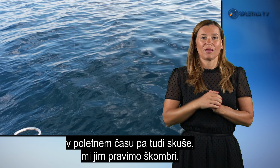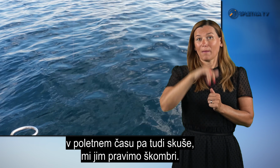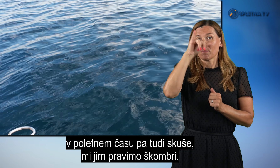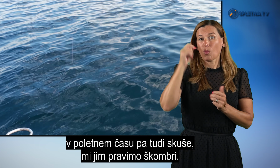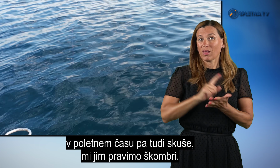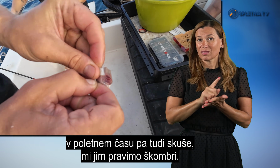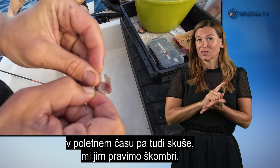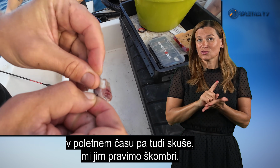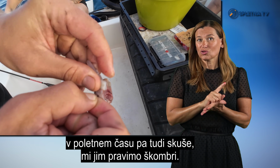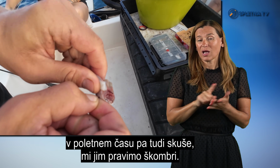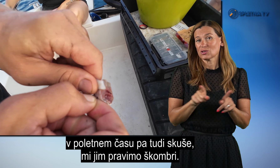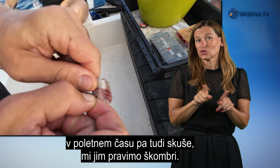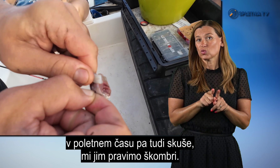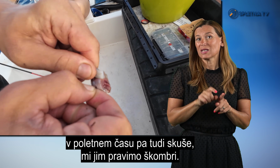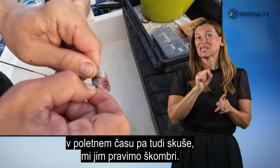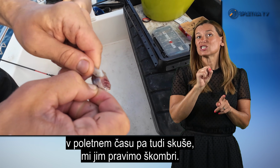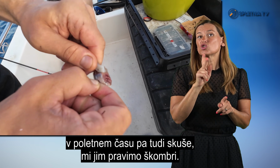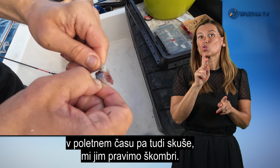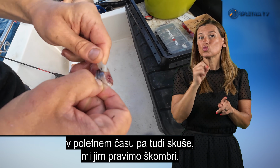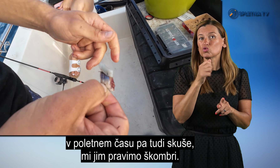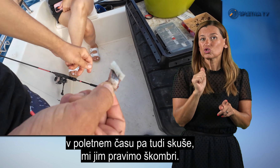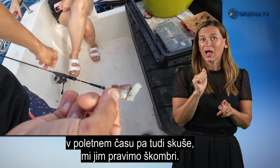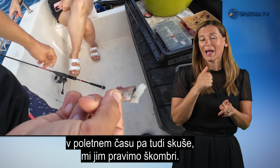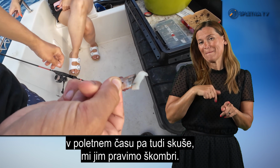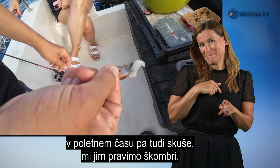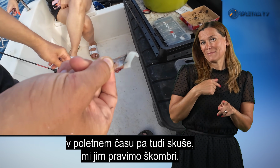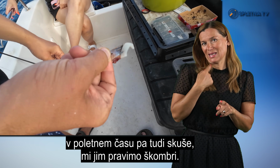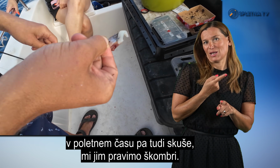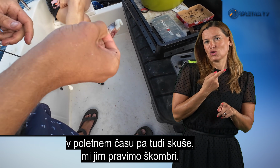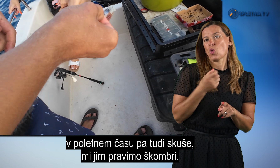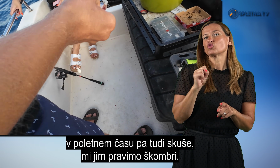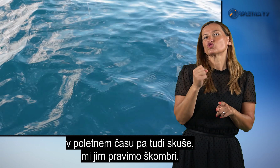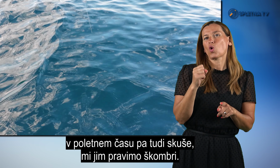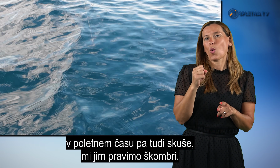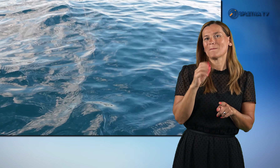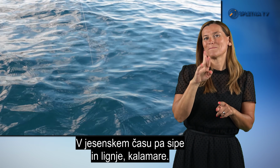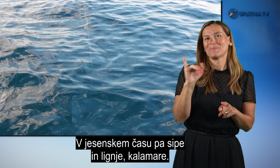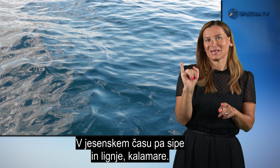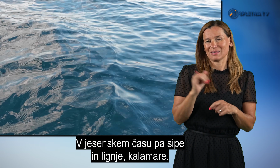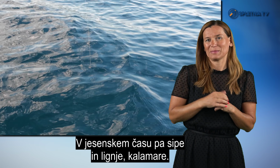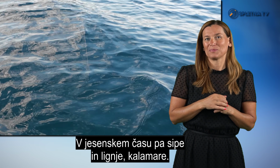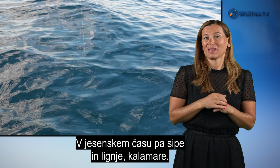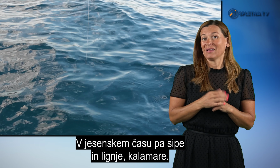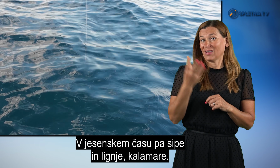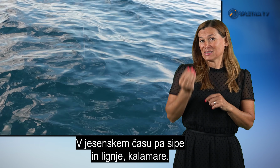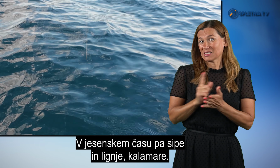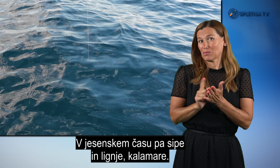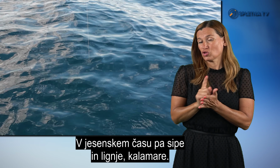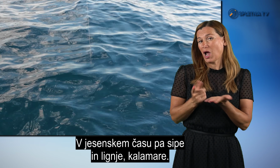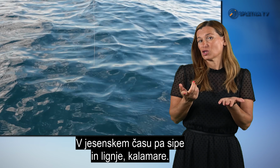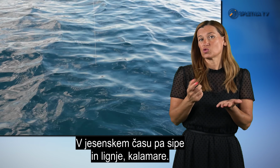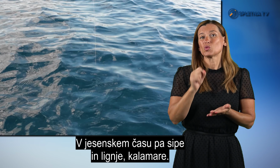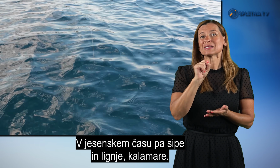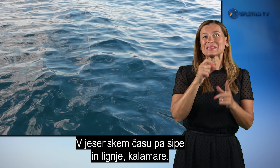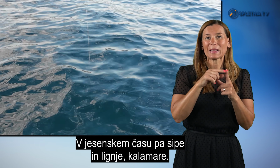v poletnem času pa tudi skuše, mi jim pravimo škombri, v jesenskem času pa sipe